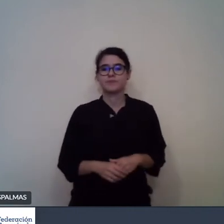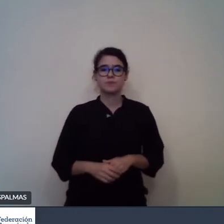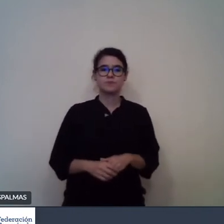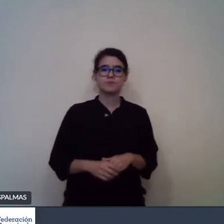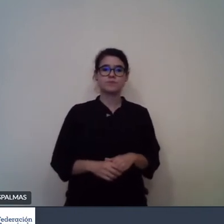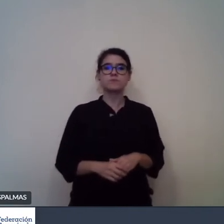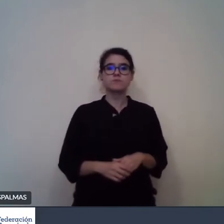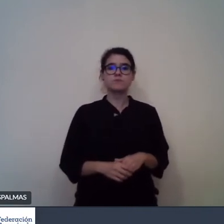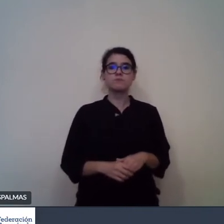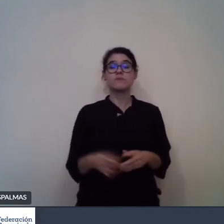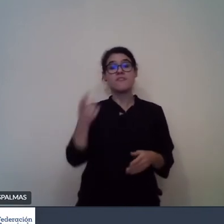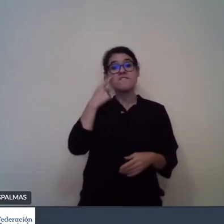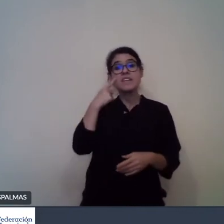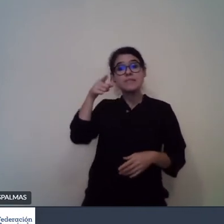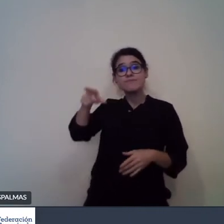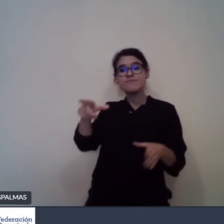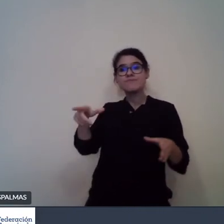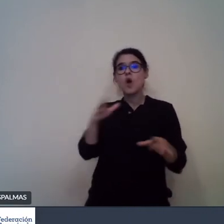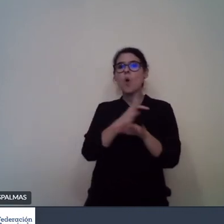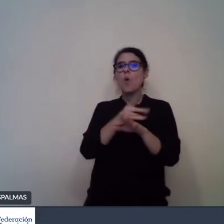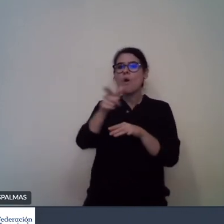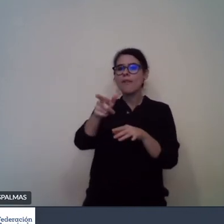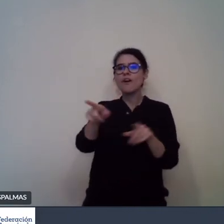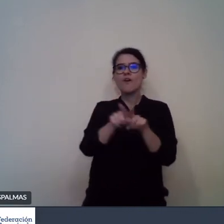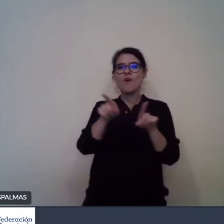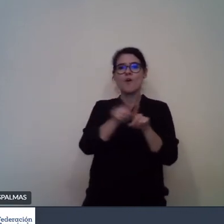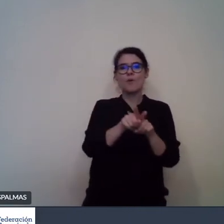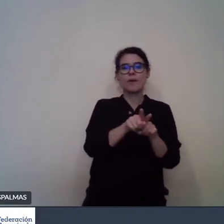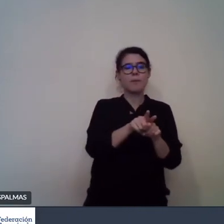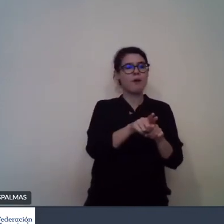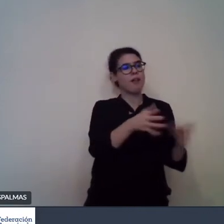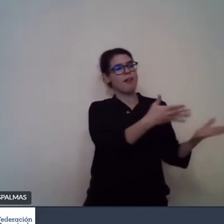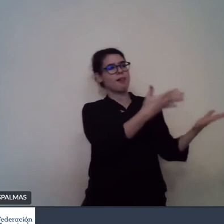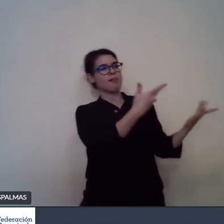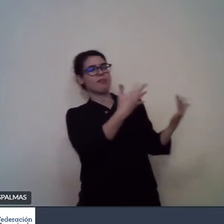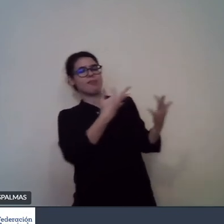Fijaros este jugador, cómo arrastra la defensa fuera. Este es el 4 abierto.